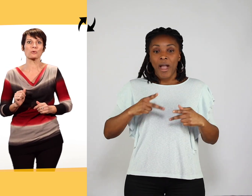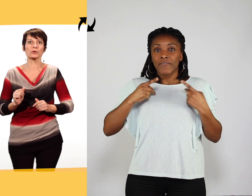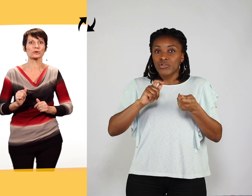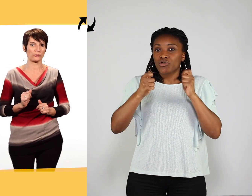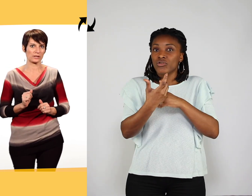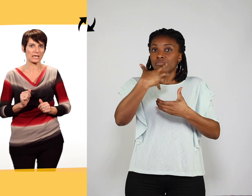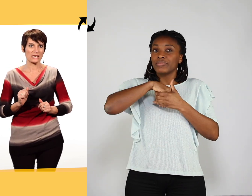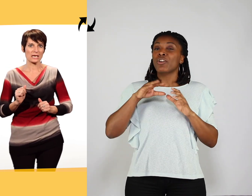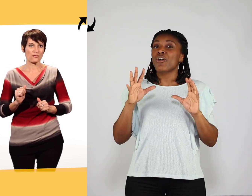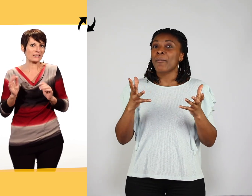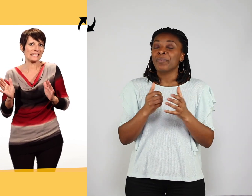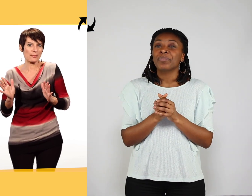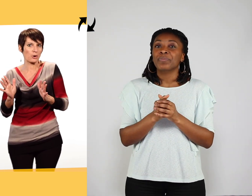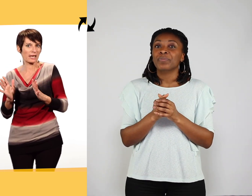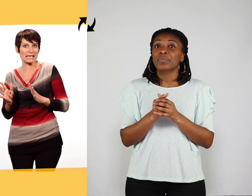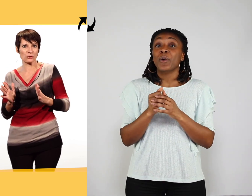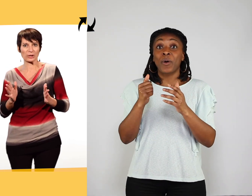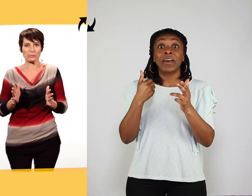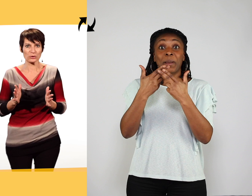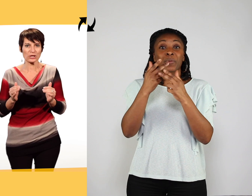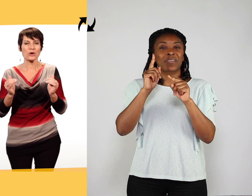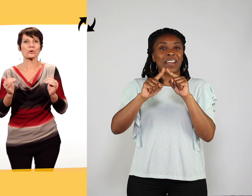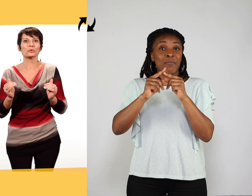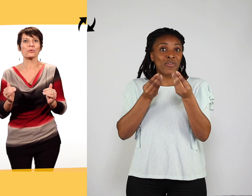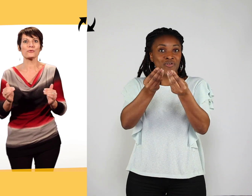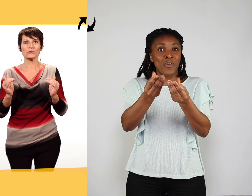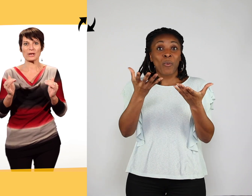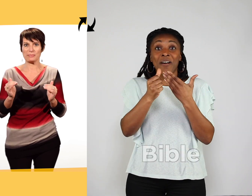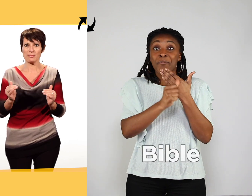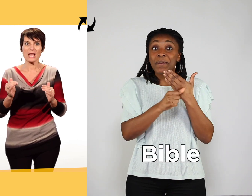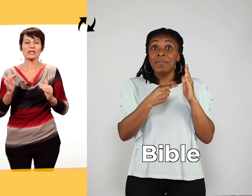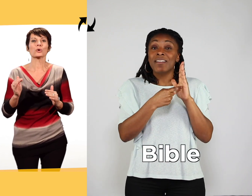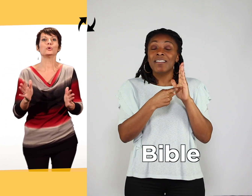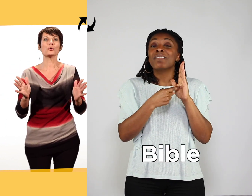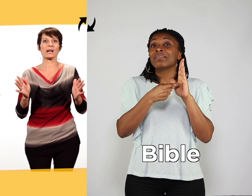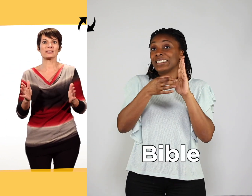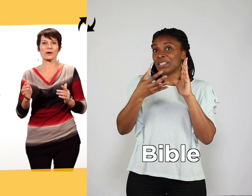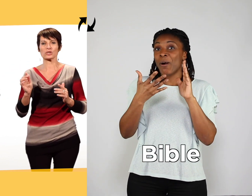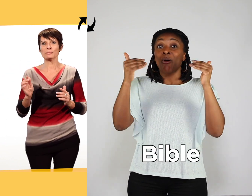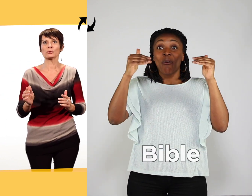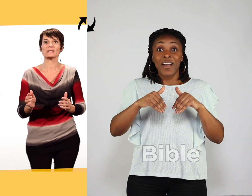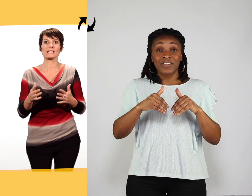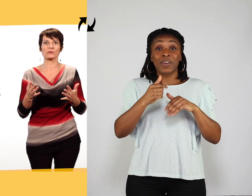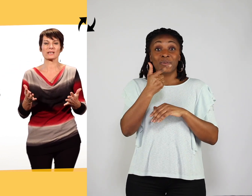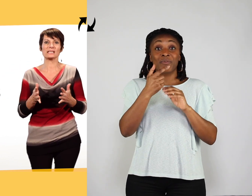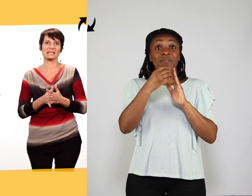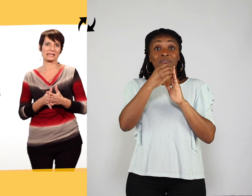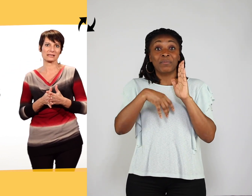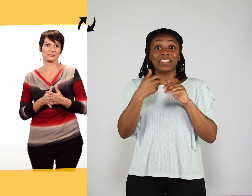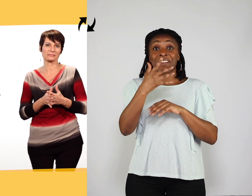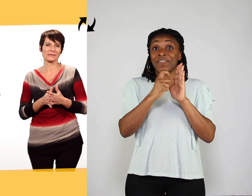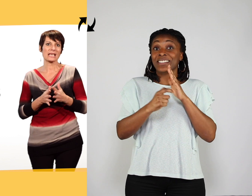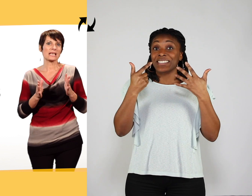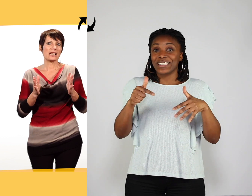le changement dans notre vie? Voici un premier élément de réponse que nous trouvons dans la Bible, dans 2 Corinthiens au chapitre 5 et au verset